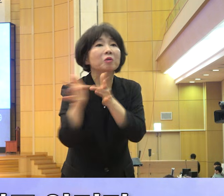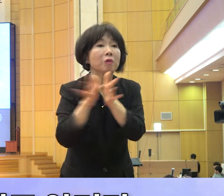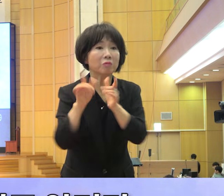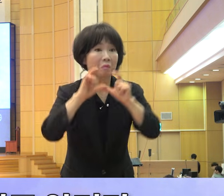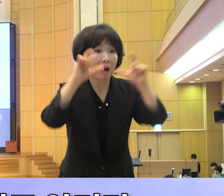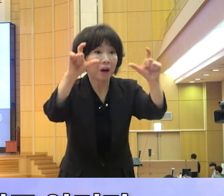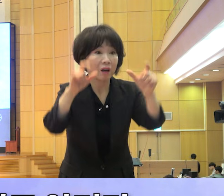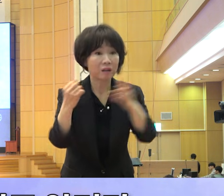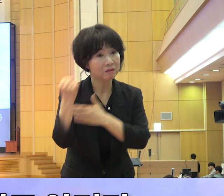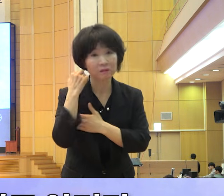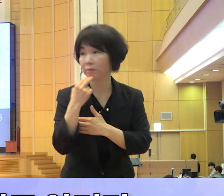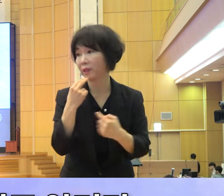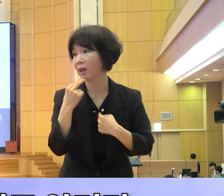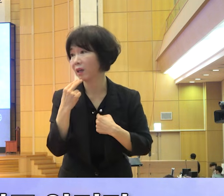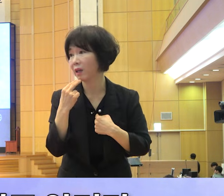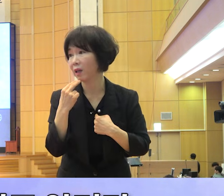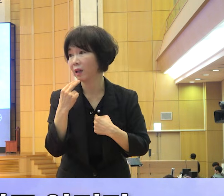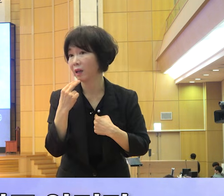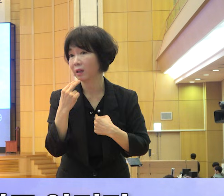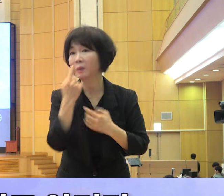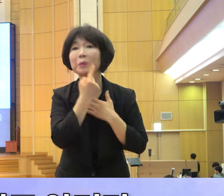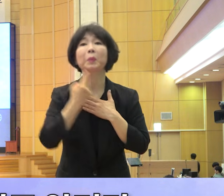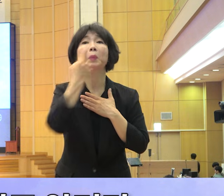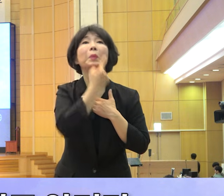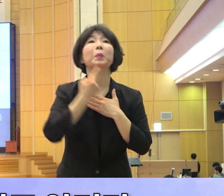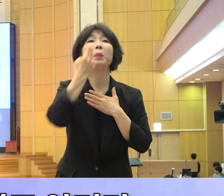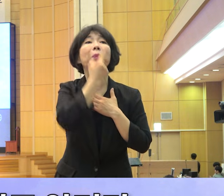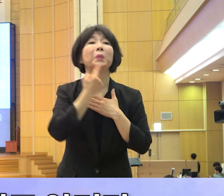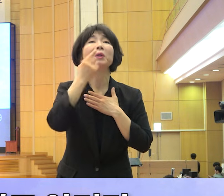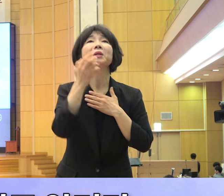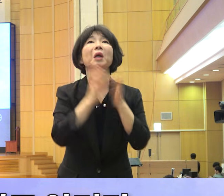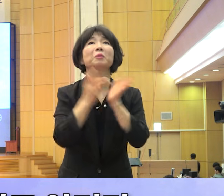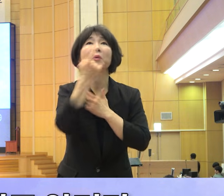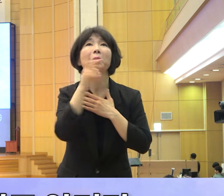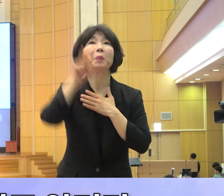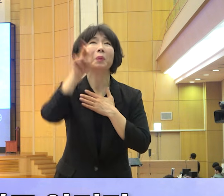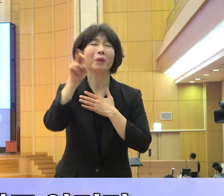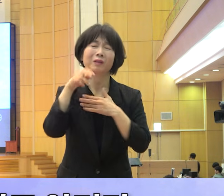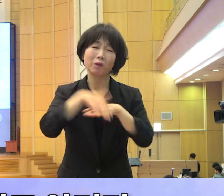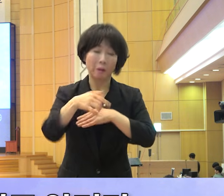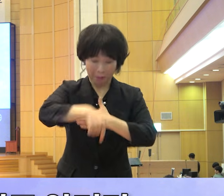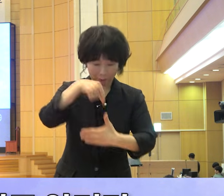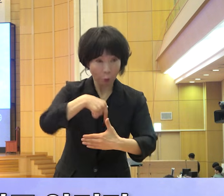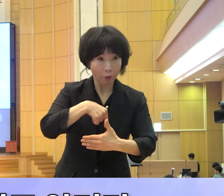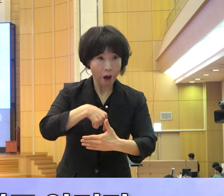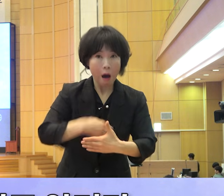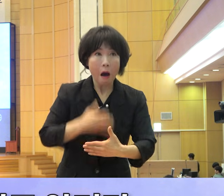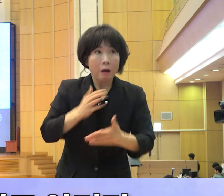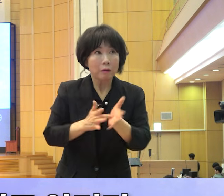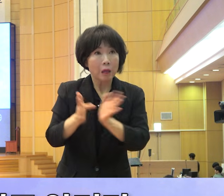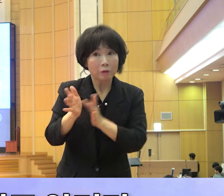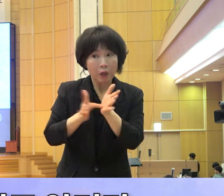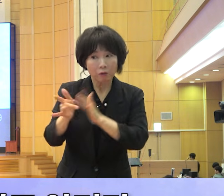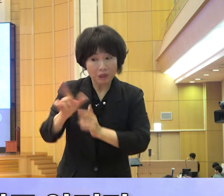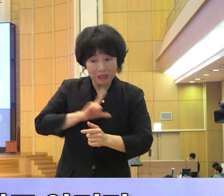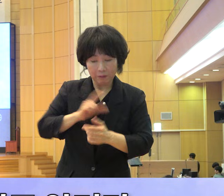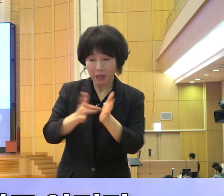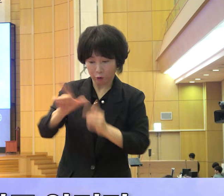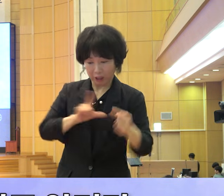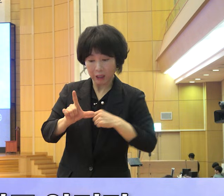예수라고 하는 이름을 입으로는 말로만 아는 게 아니라 마음에서부터 예수라는